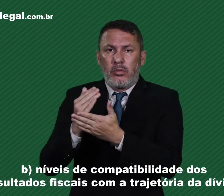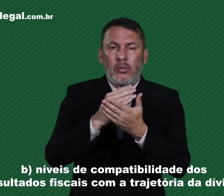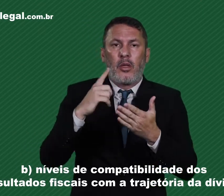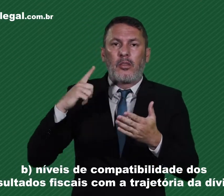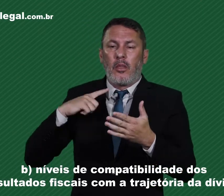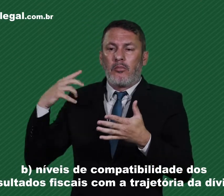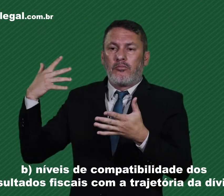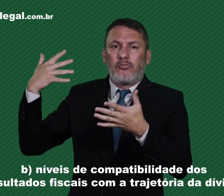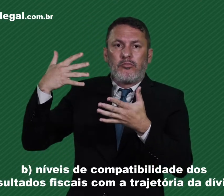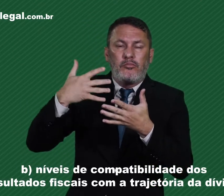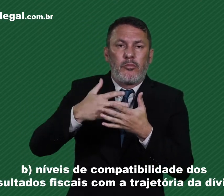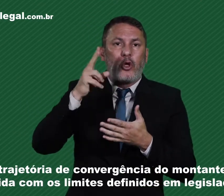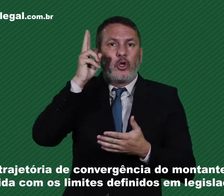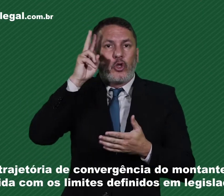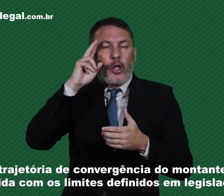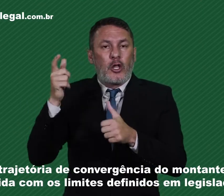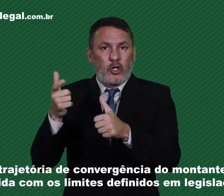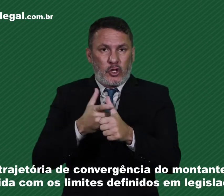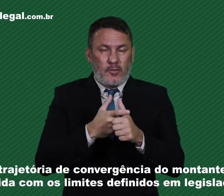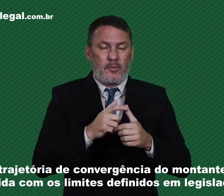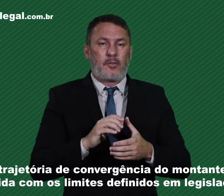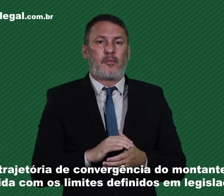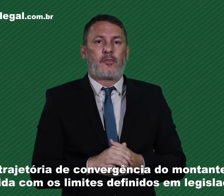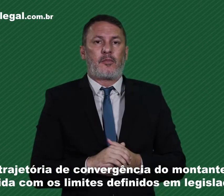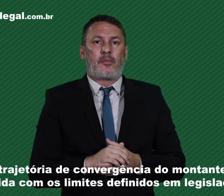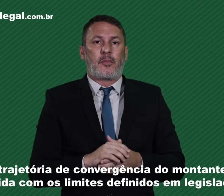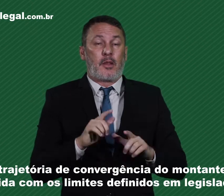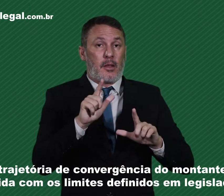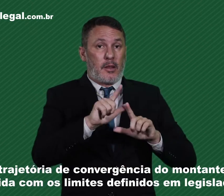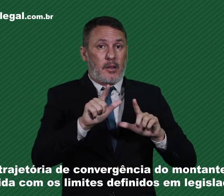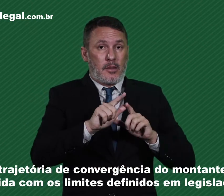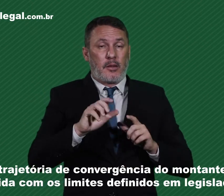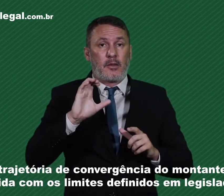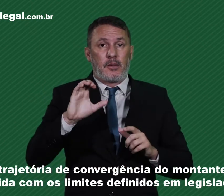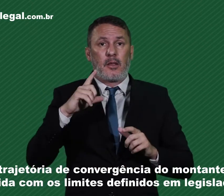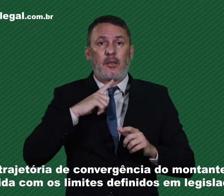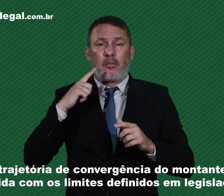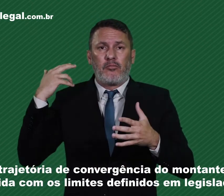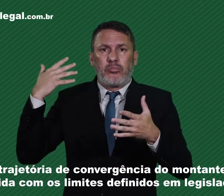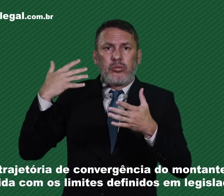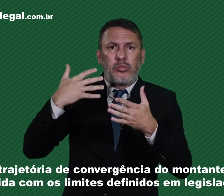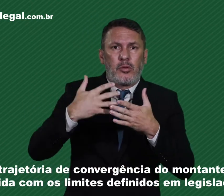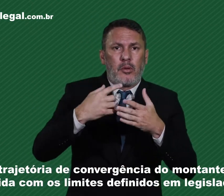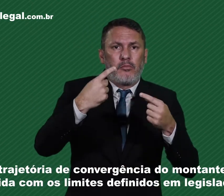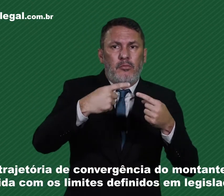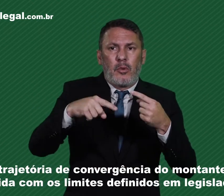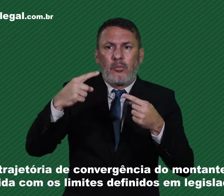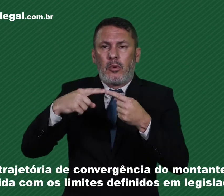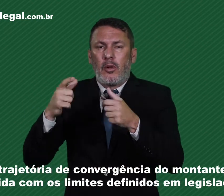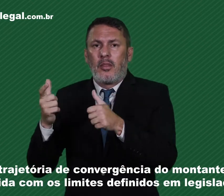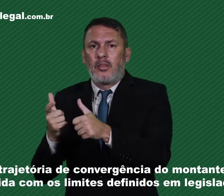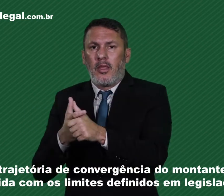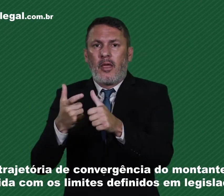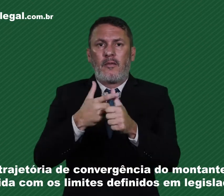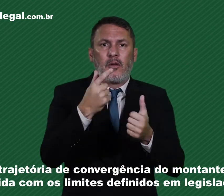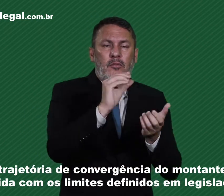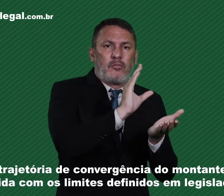trajetória da dívida alínea C trajetória de convergência do montante da dívida com os limites